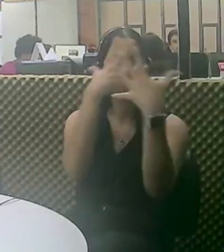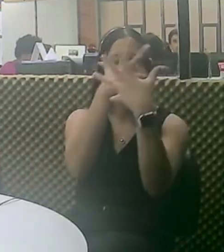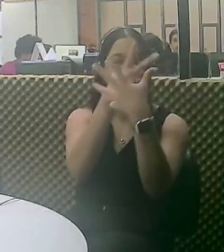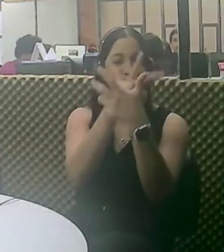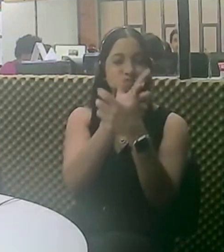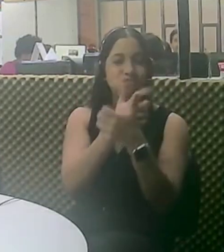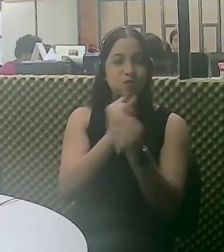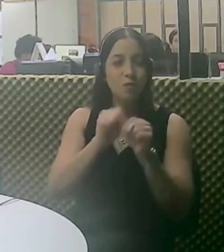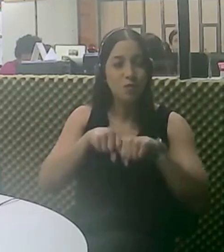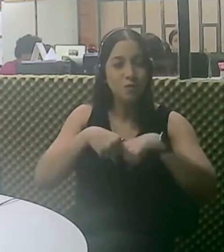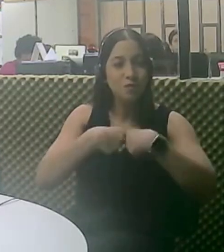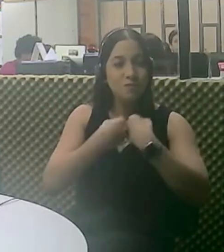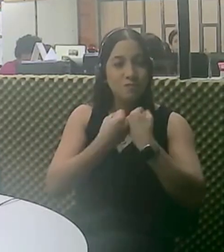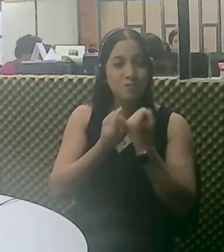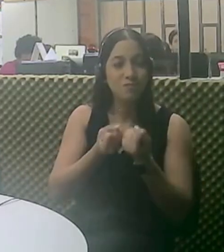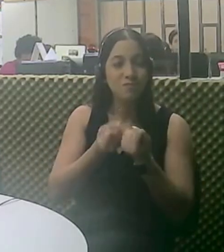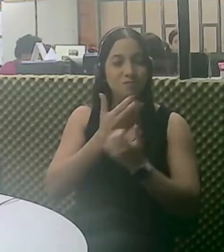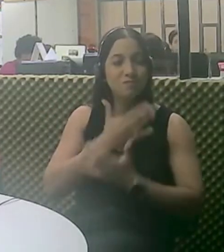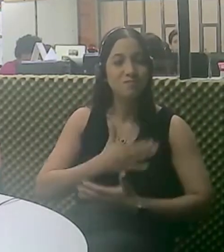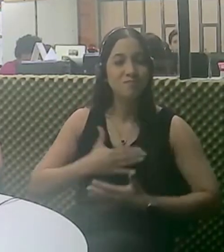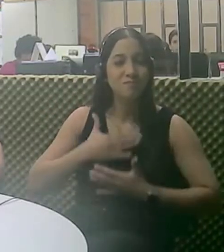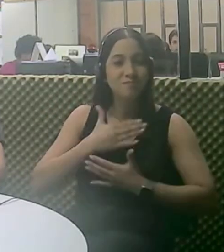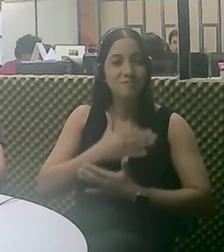bonita, intensa e acolhedora.